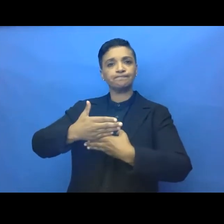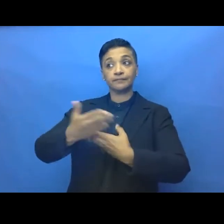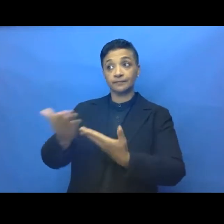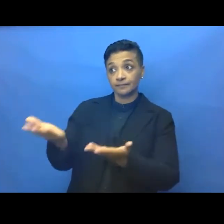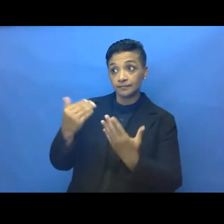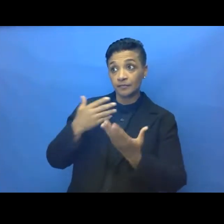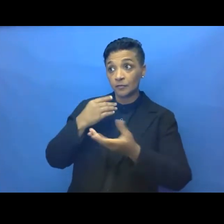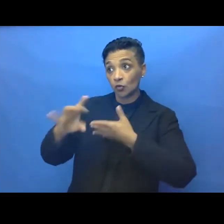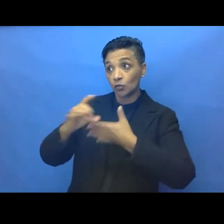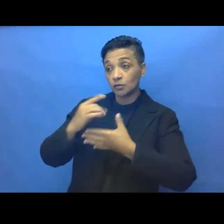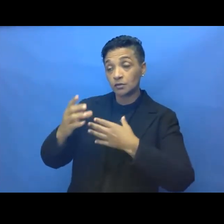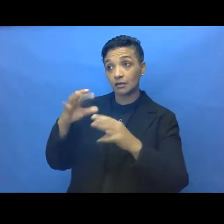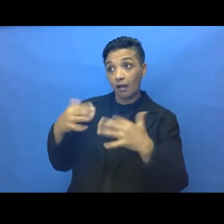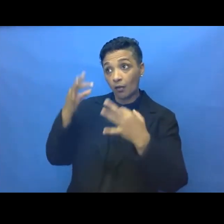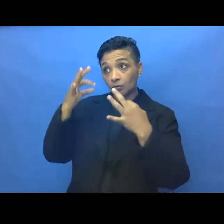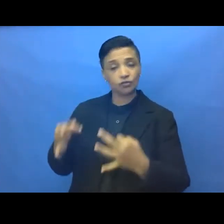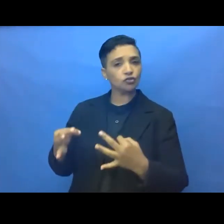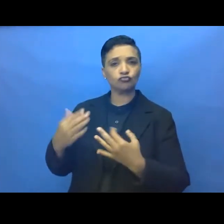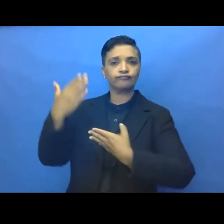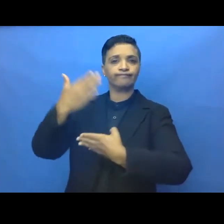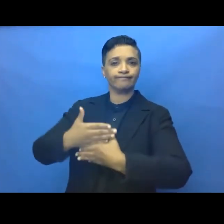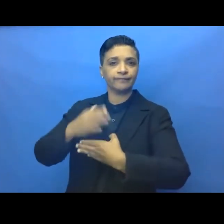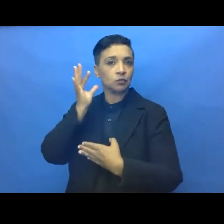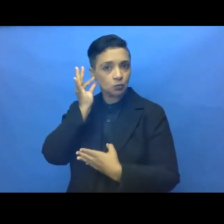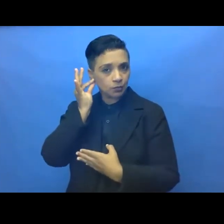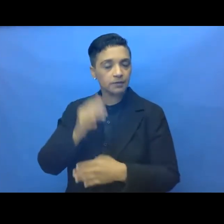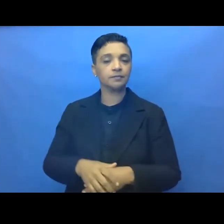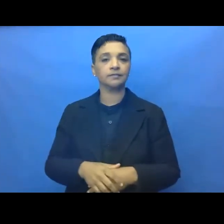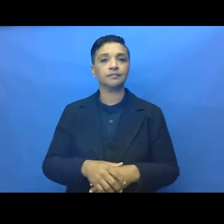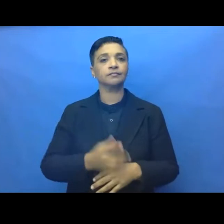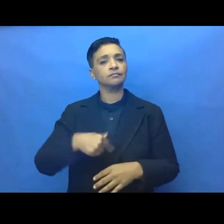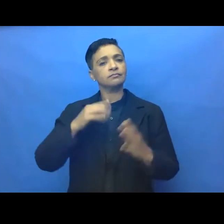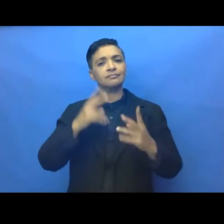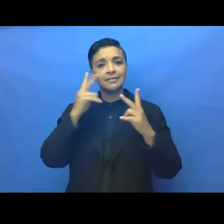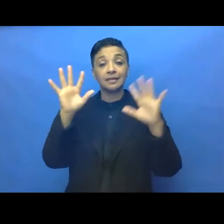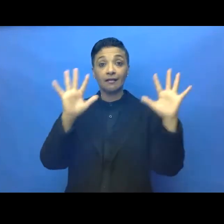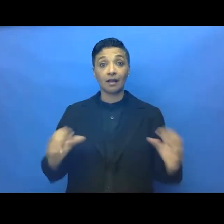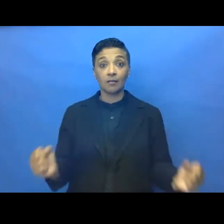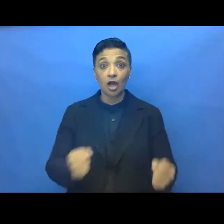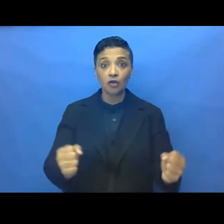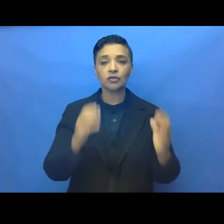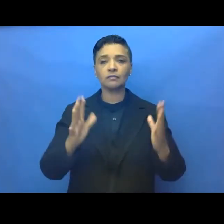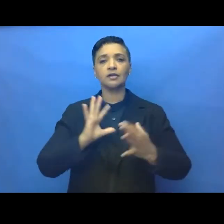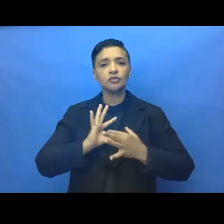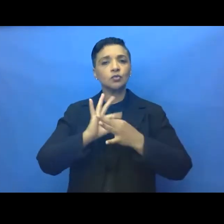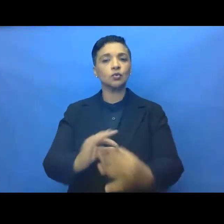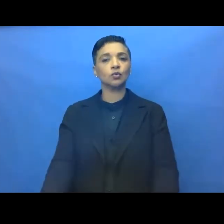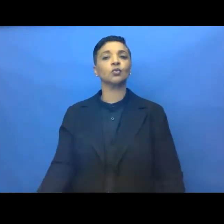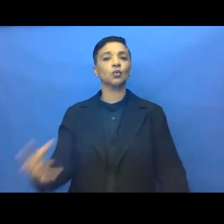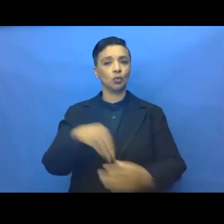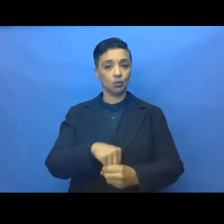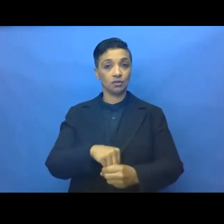Des fois, elles ne sont pas invitées à faire partie des processus de la prise